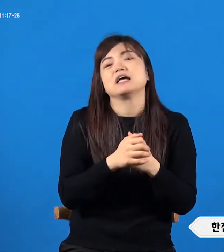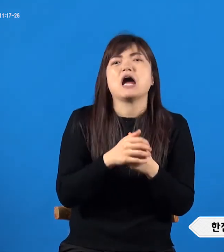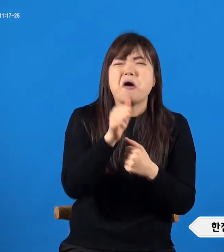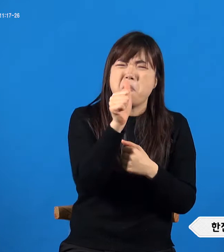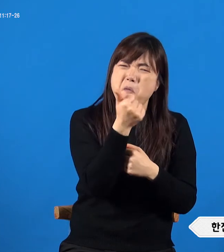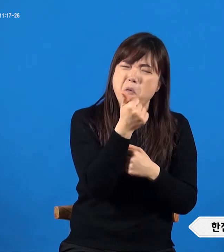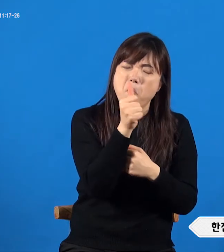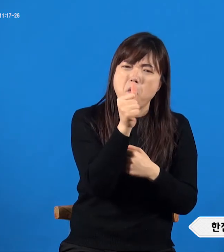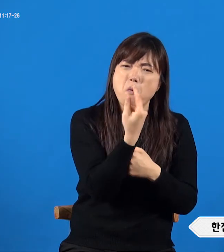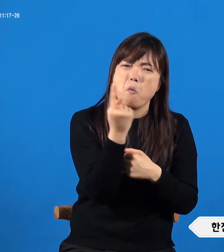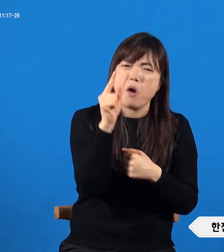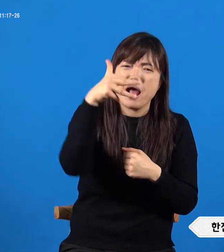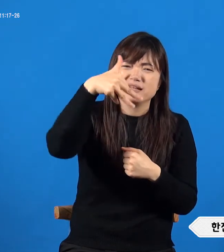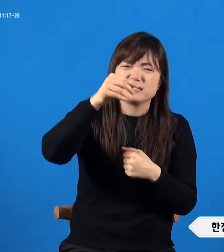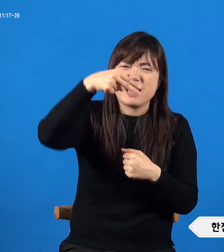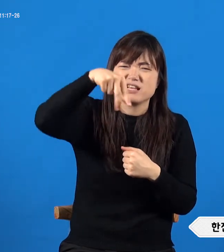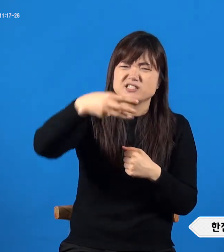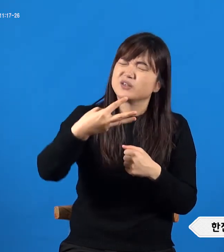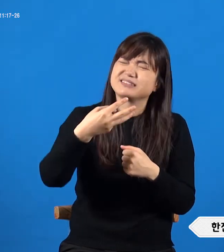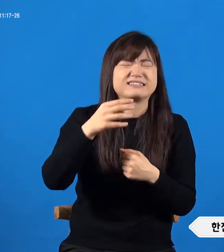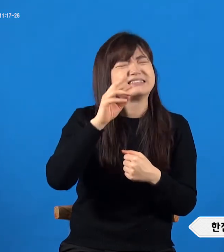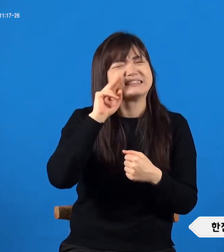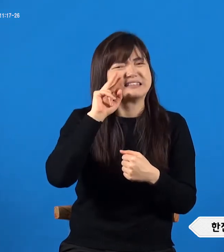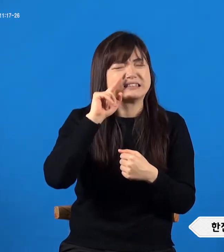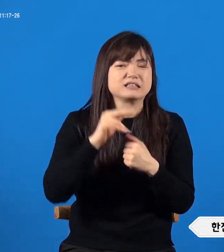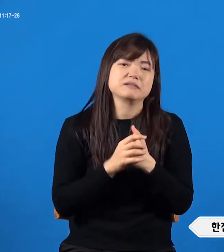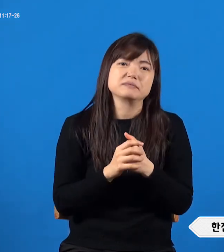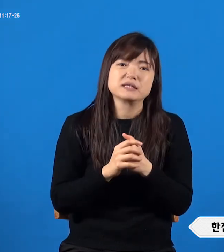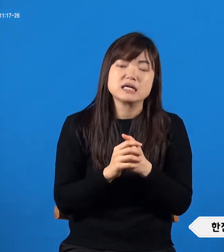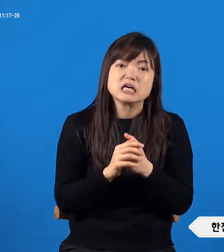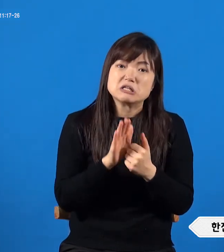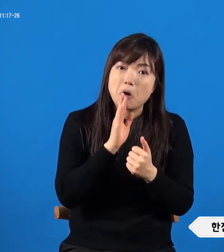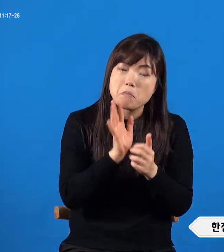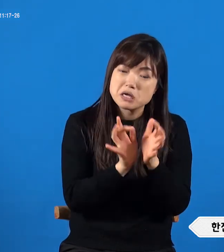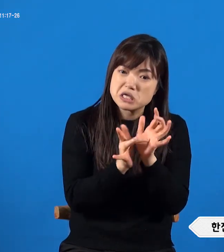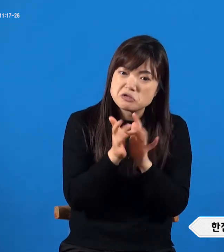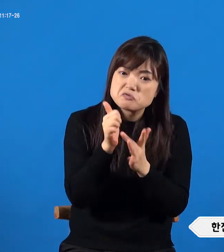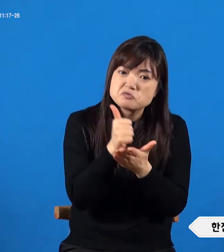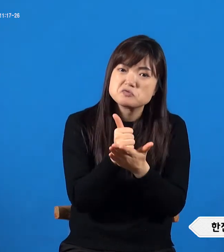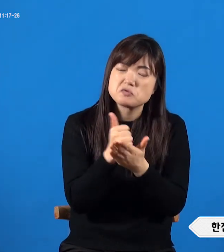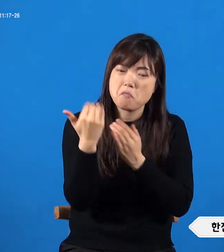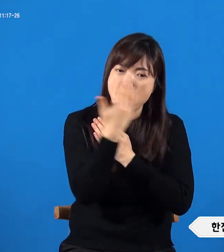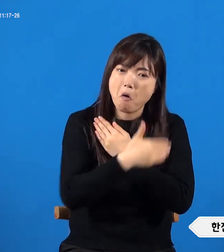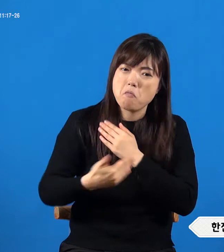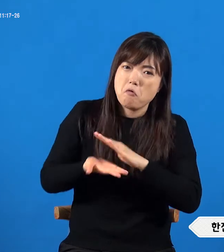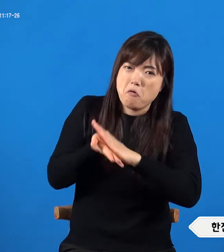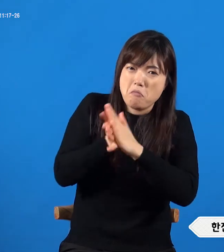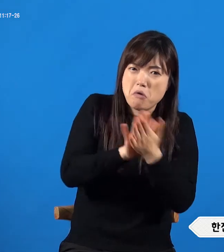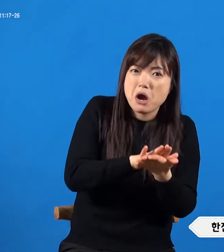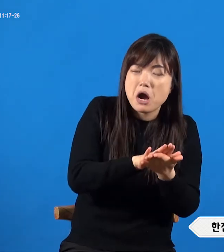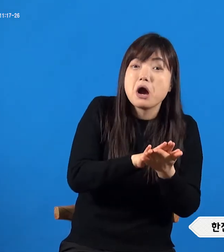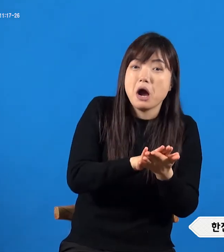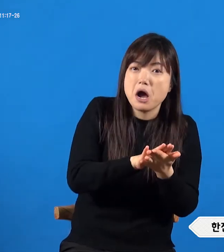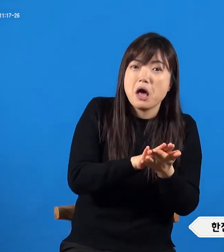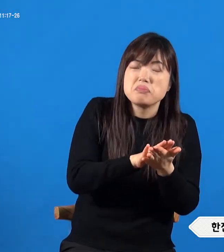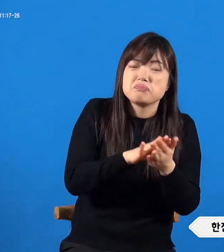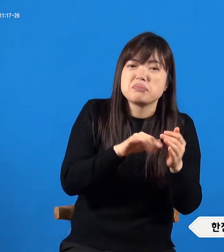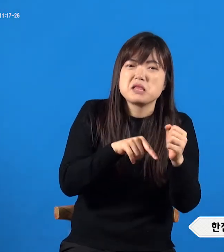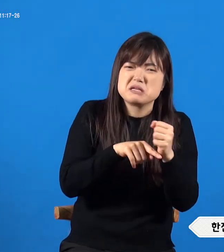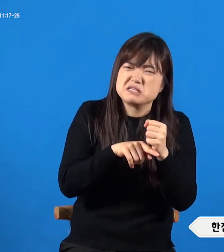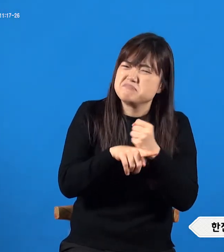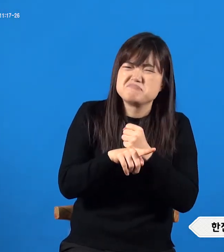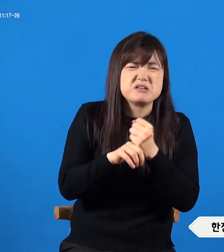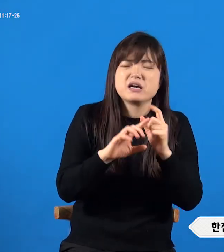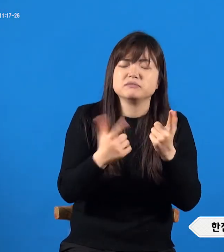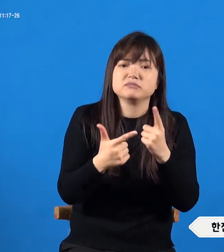그런 화채설은 잘못된 것입니다. 정말로 예수님 몸으로 떡이 변하고 또 포도주가 예수님 피로 변하는